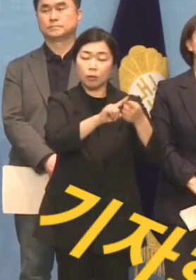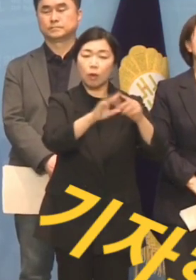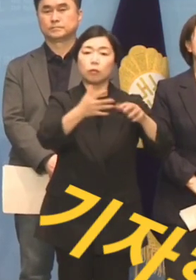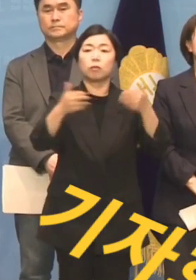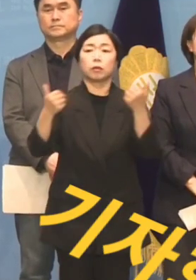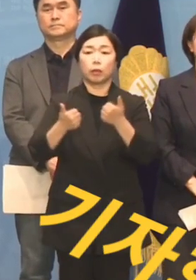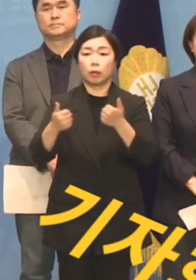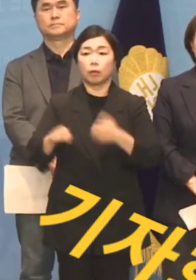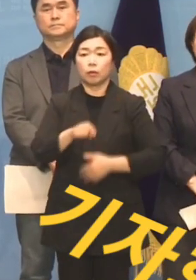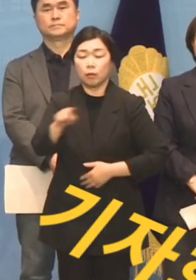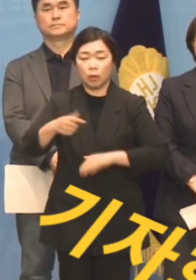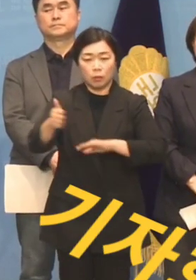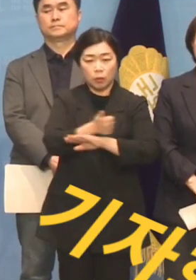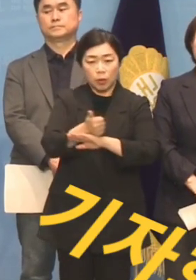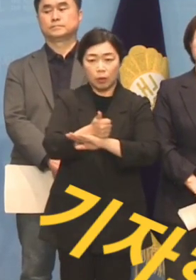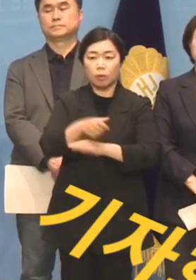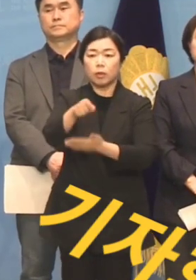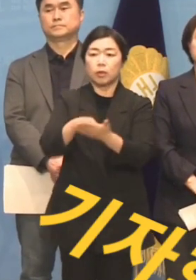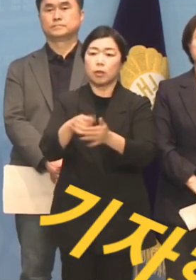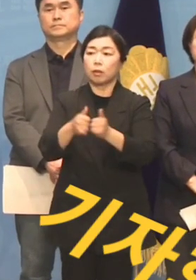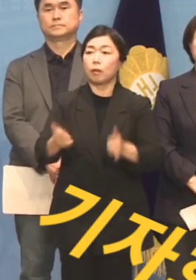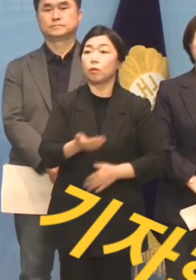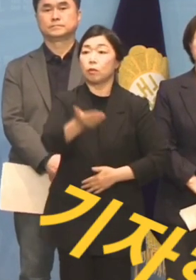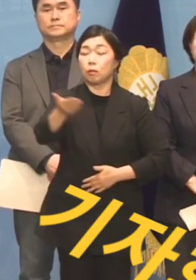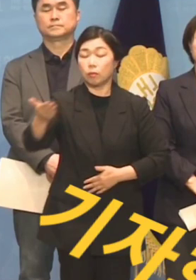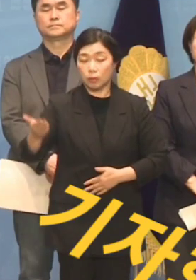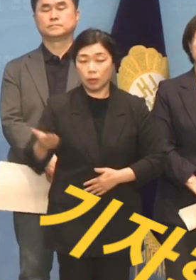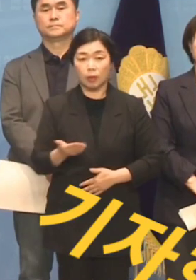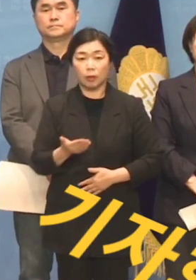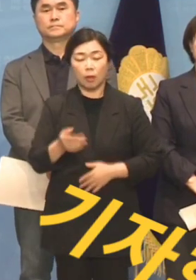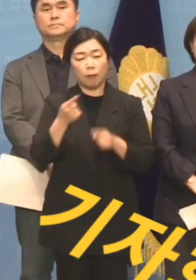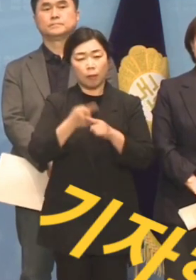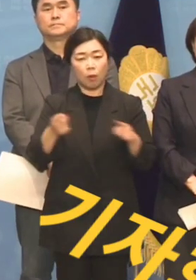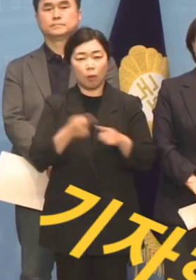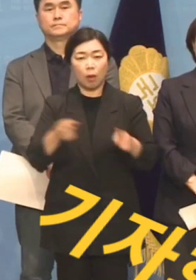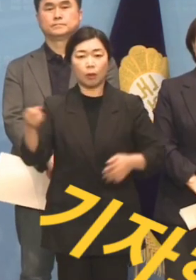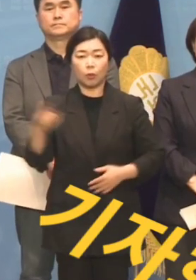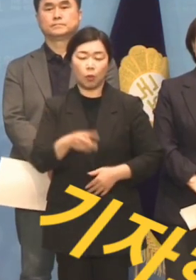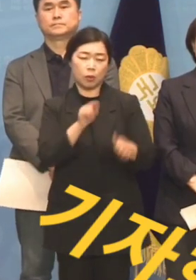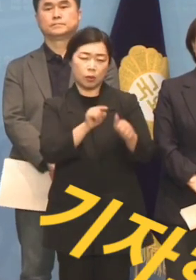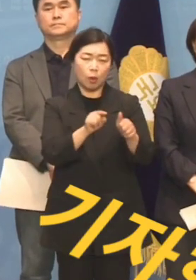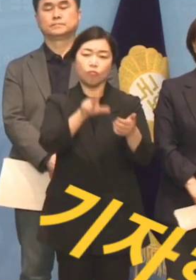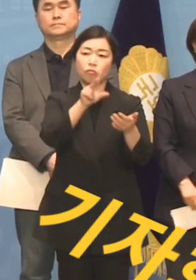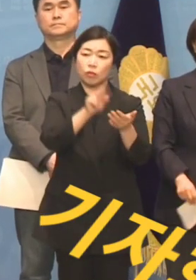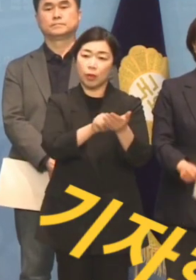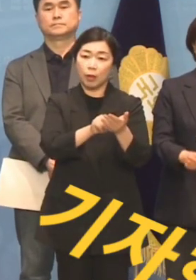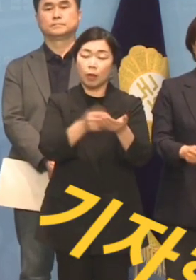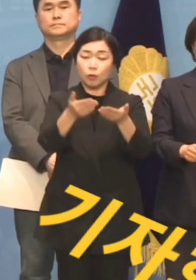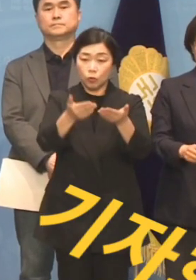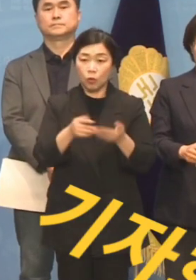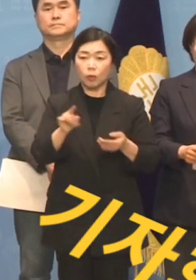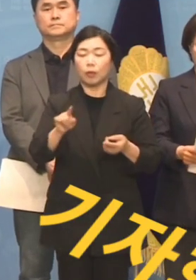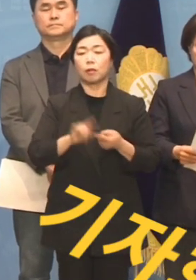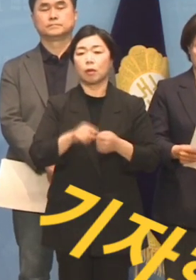국회 출입기자단 우리 여러분들의 그 평가와 또 지적에 깊이